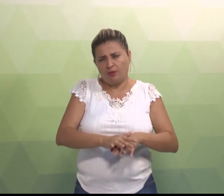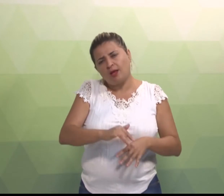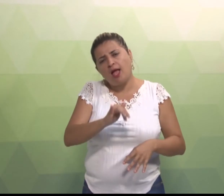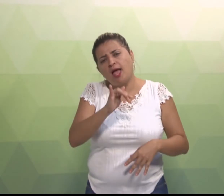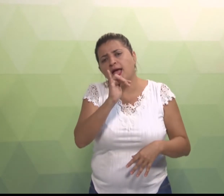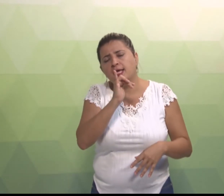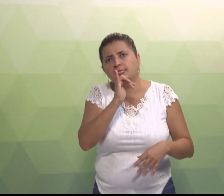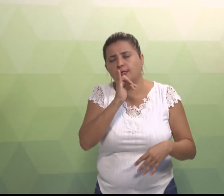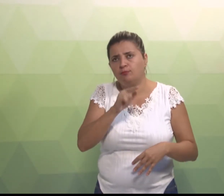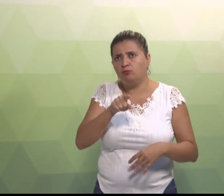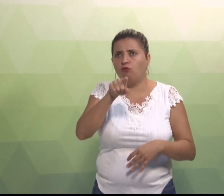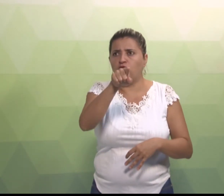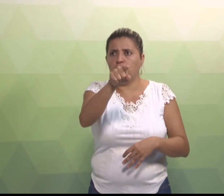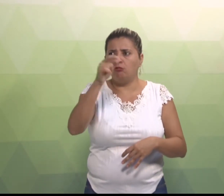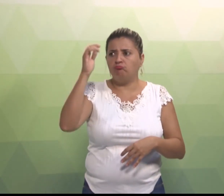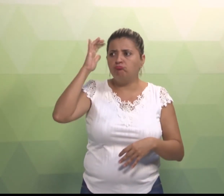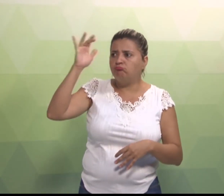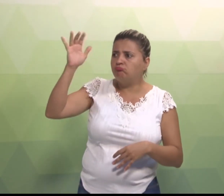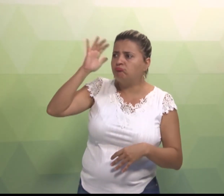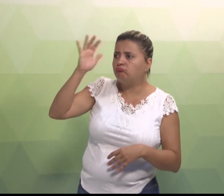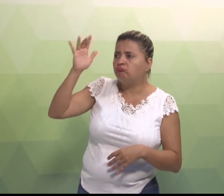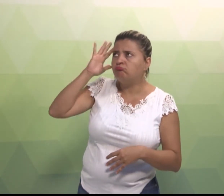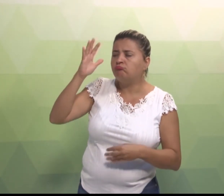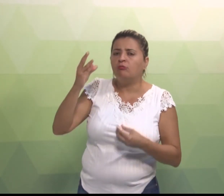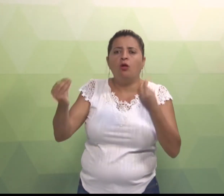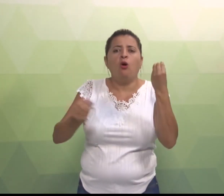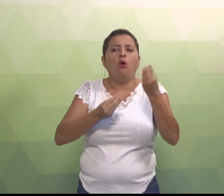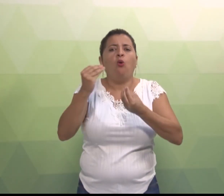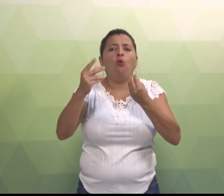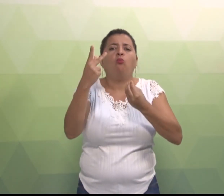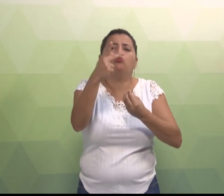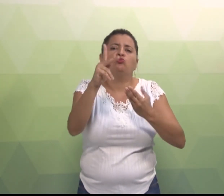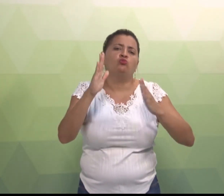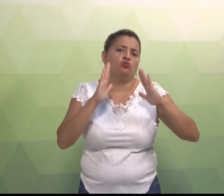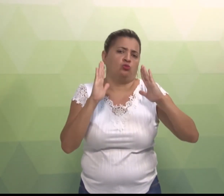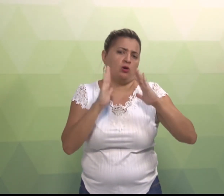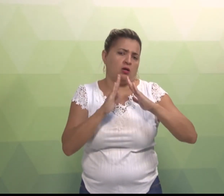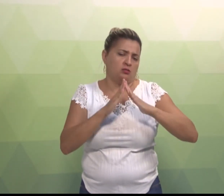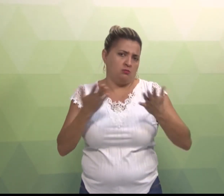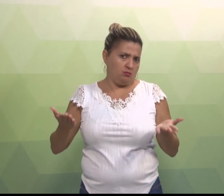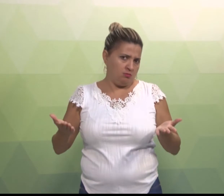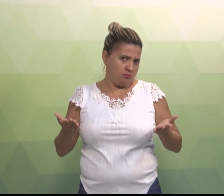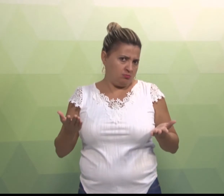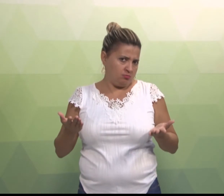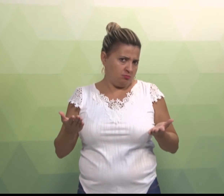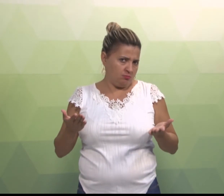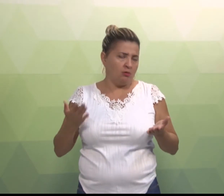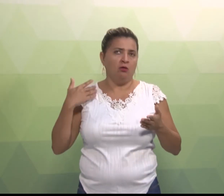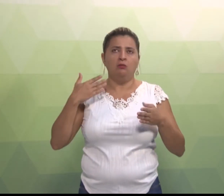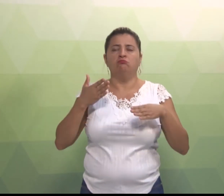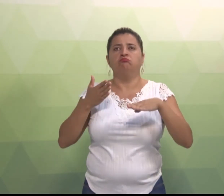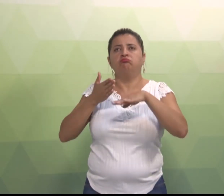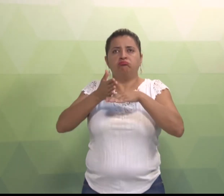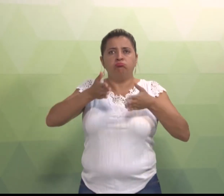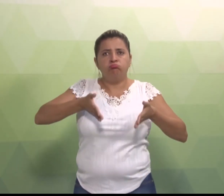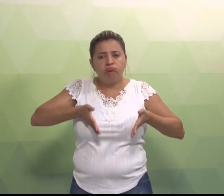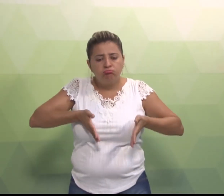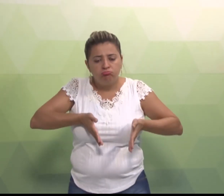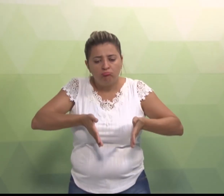sinais. Por exemplo, na sua casa. Quando eu vou,